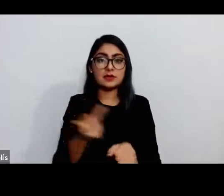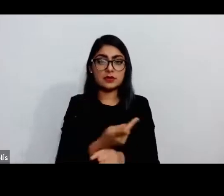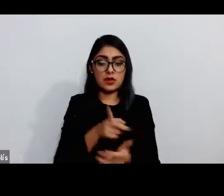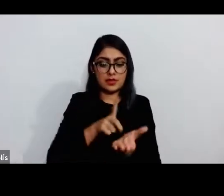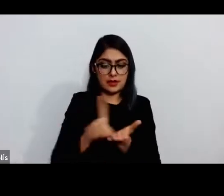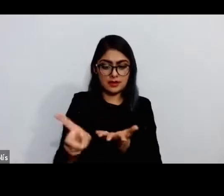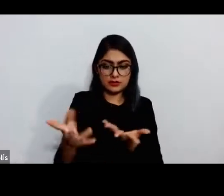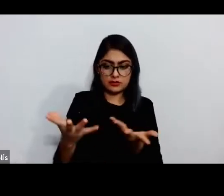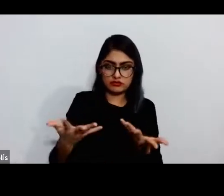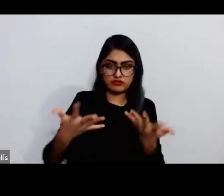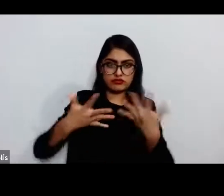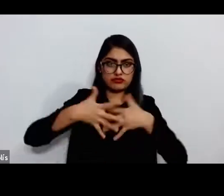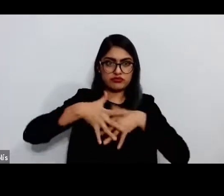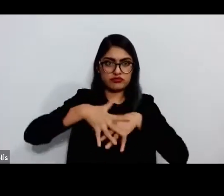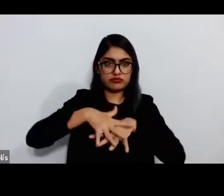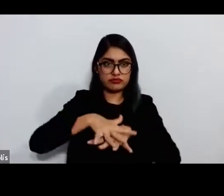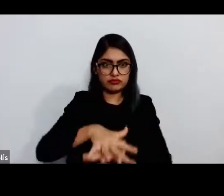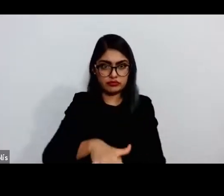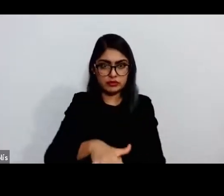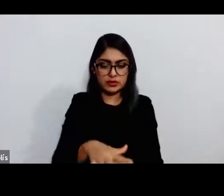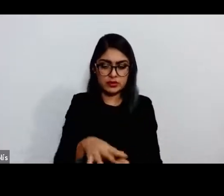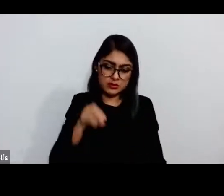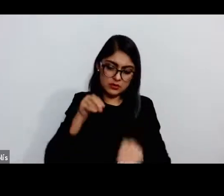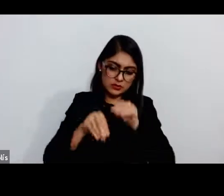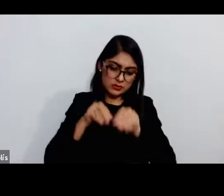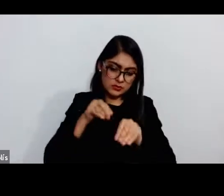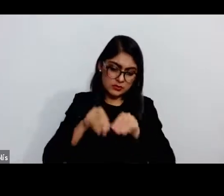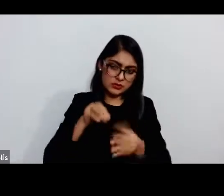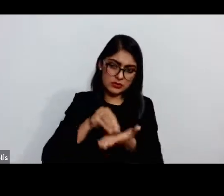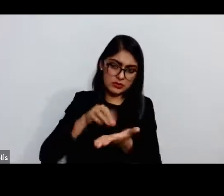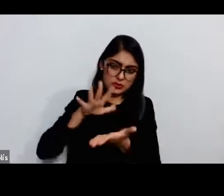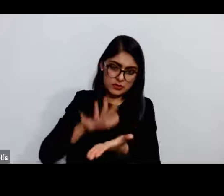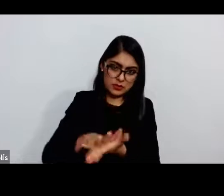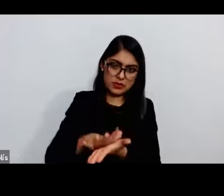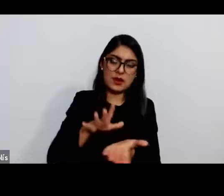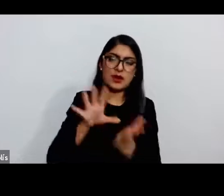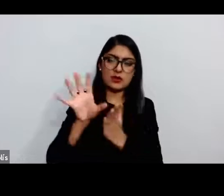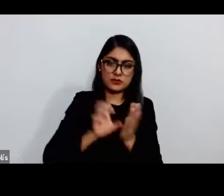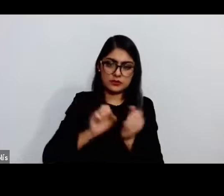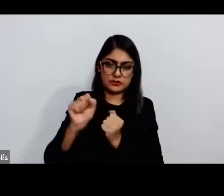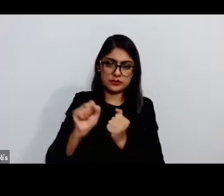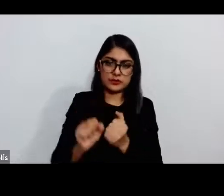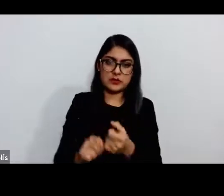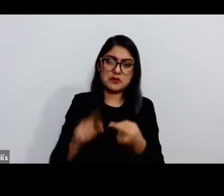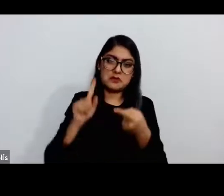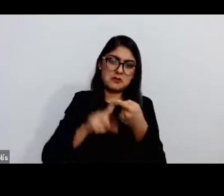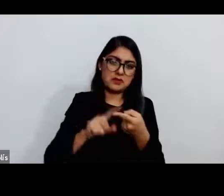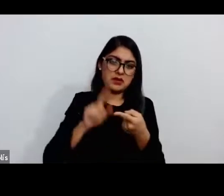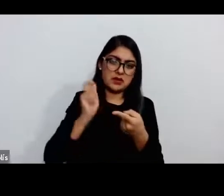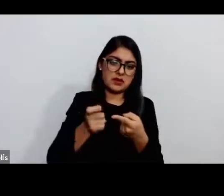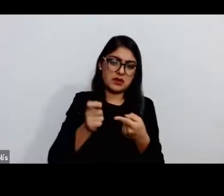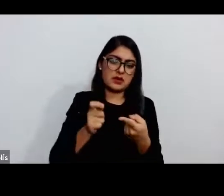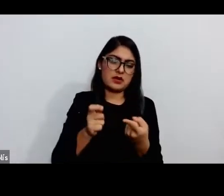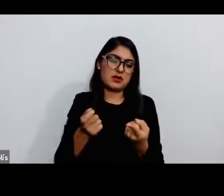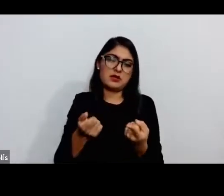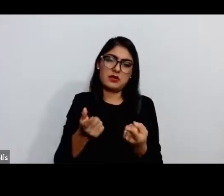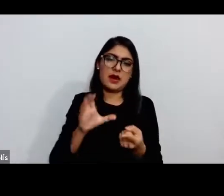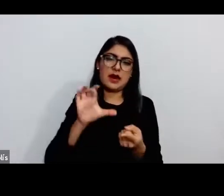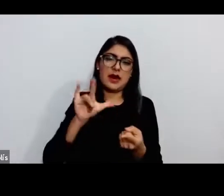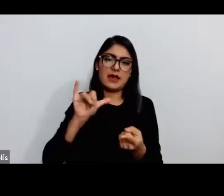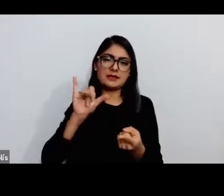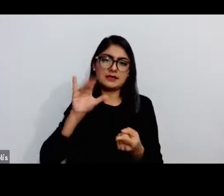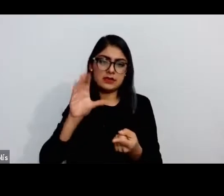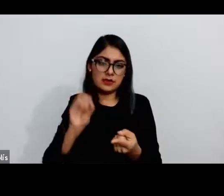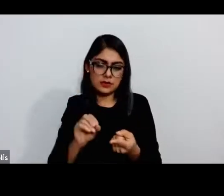derechos, ¿no? Que se van a ir previendo en las constituciones. Por un lado está el pilar clásico liberal de los derechos civiles y políticos,